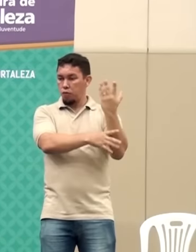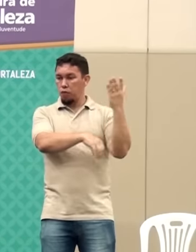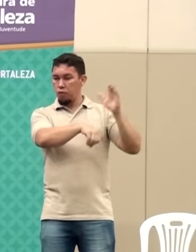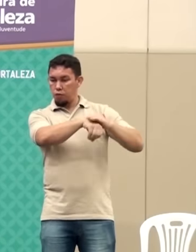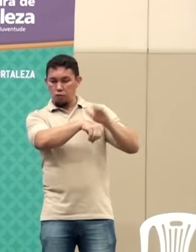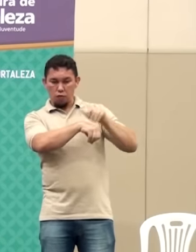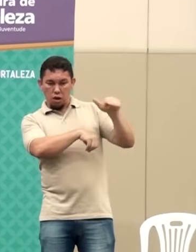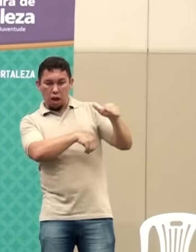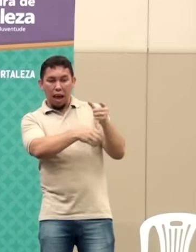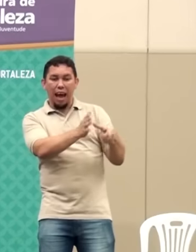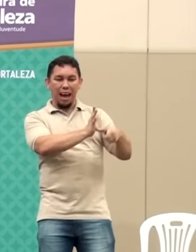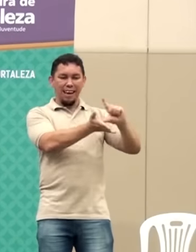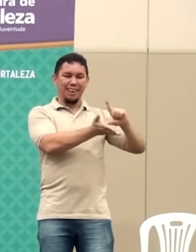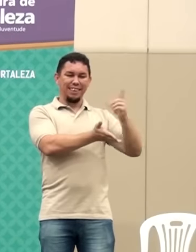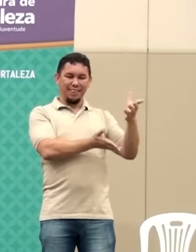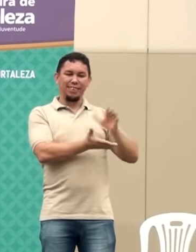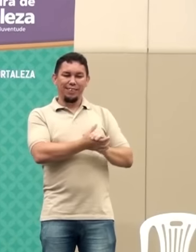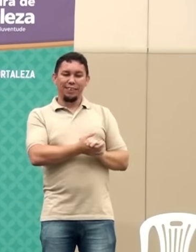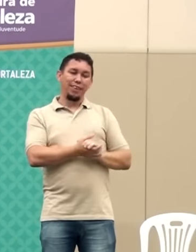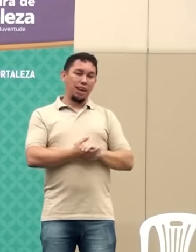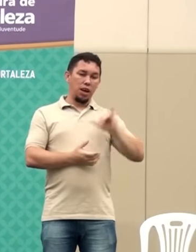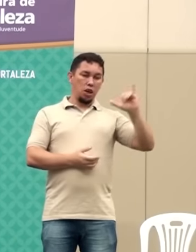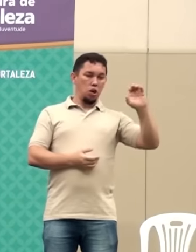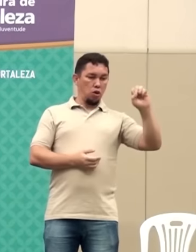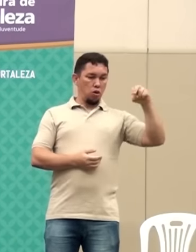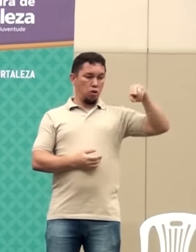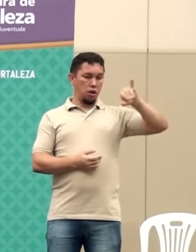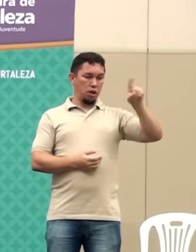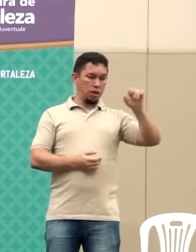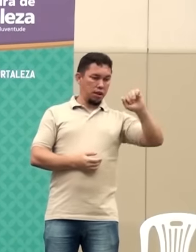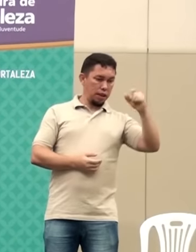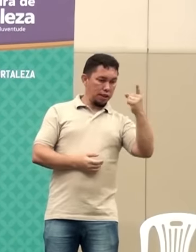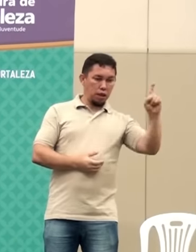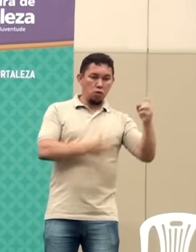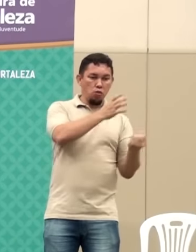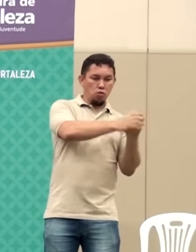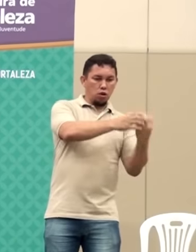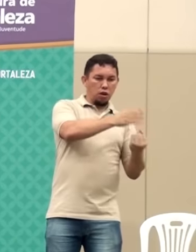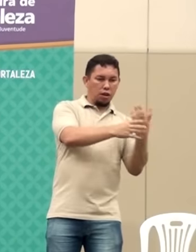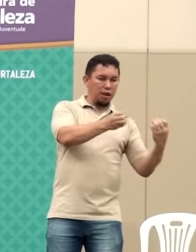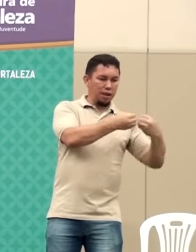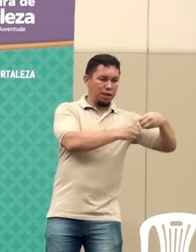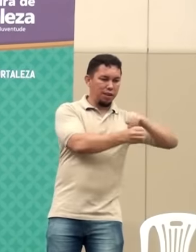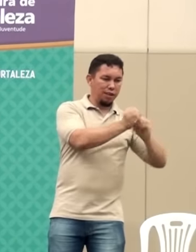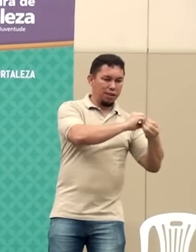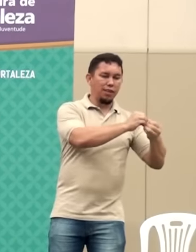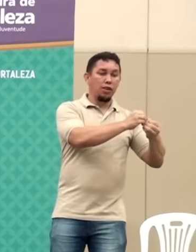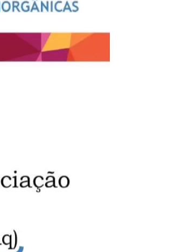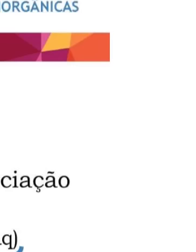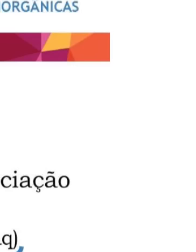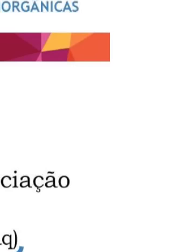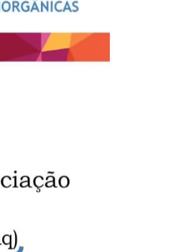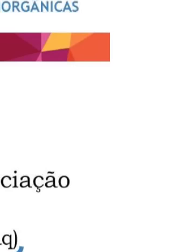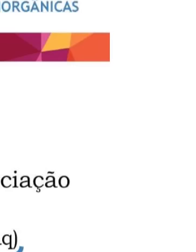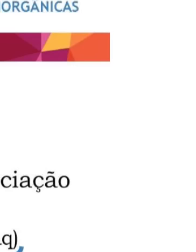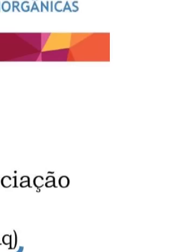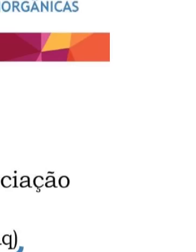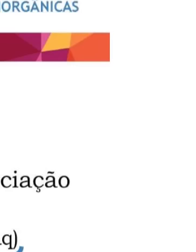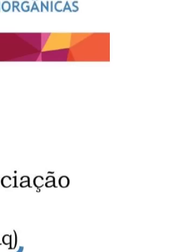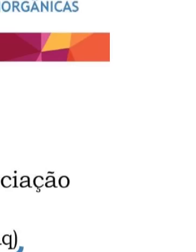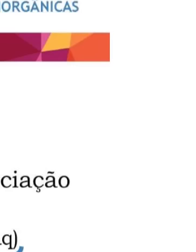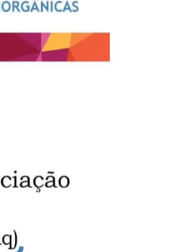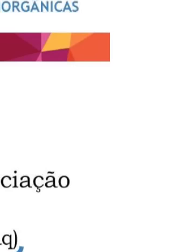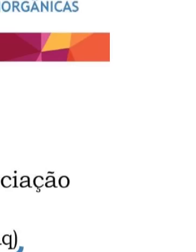no caso anterior da ionização. Eu vou apenas separar íons pré-existentes, tá? Um